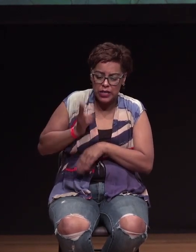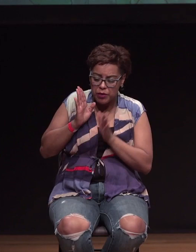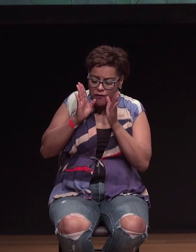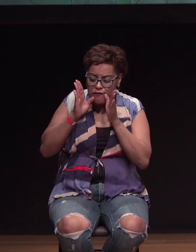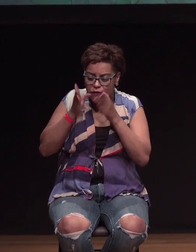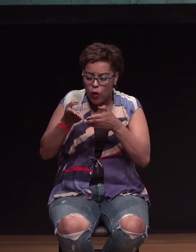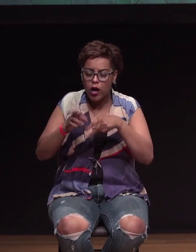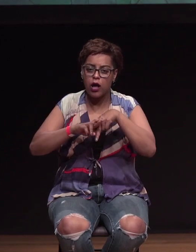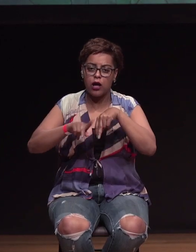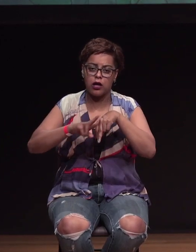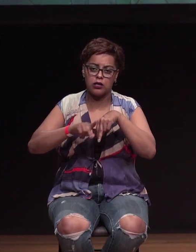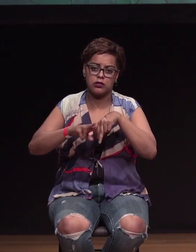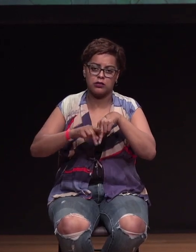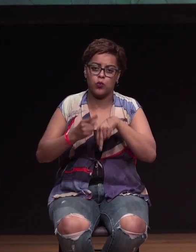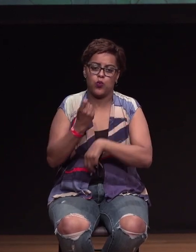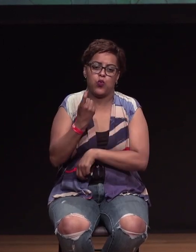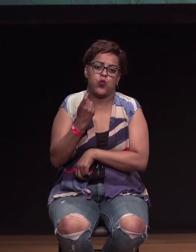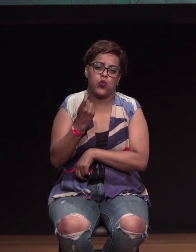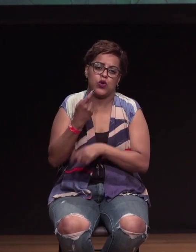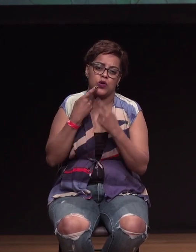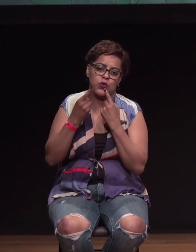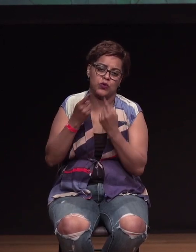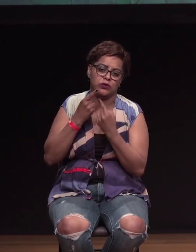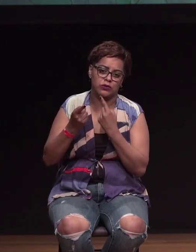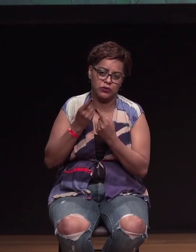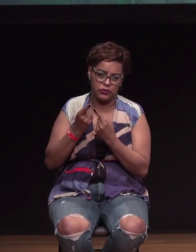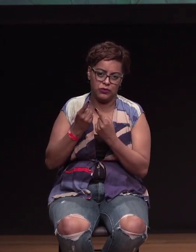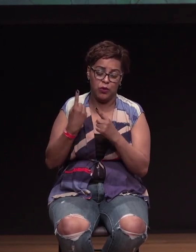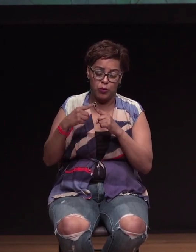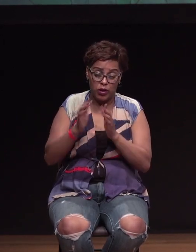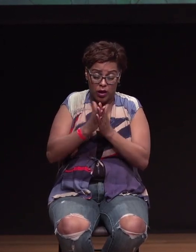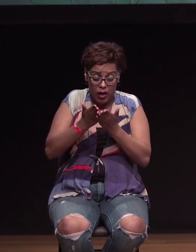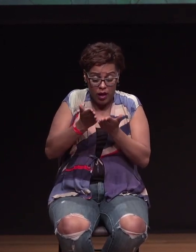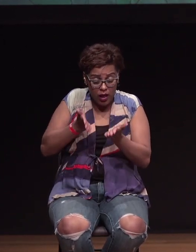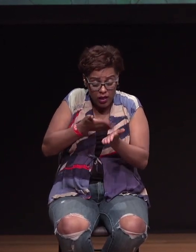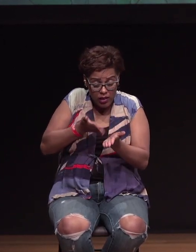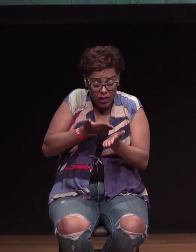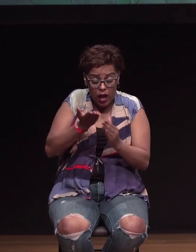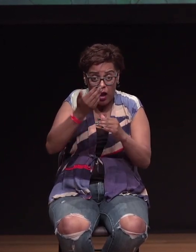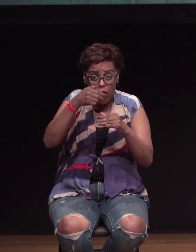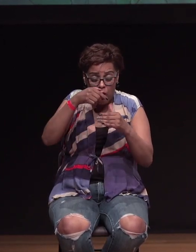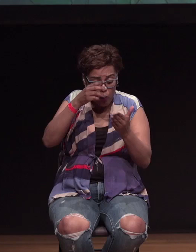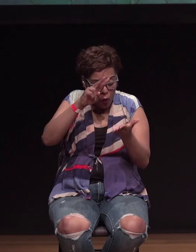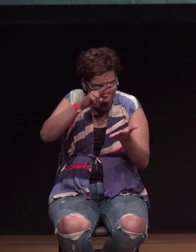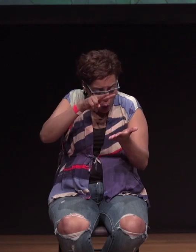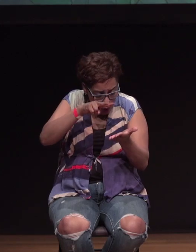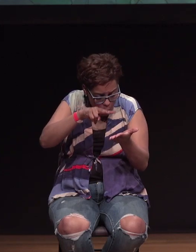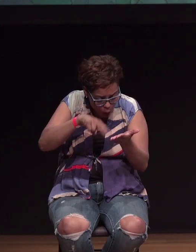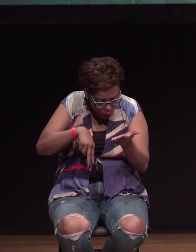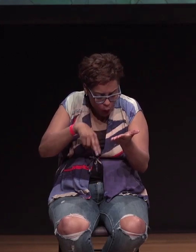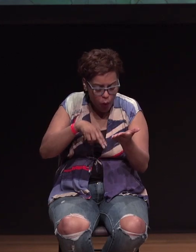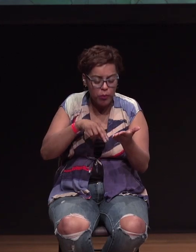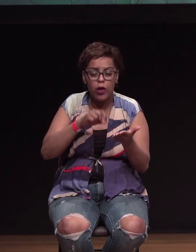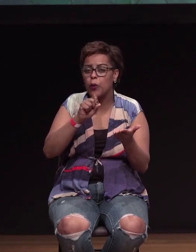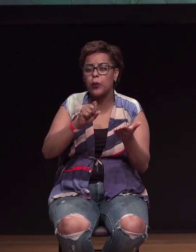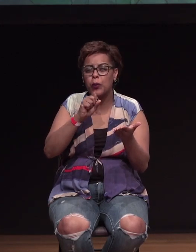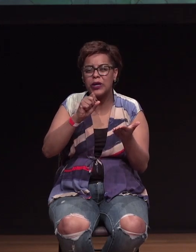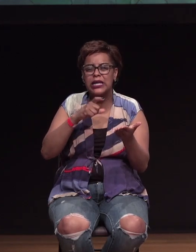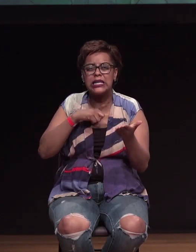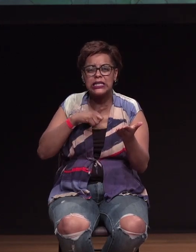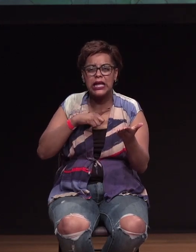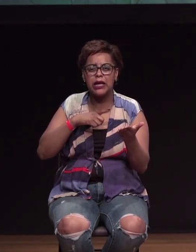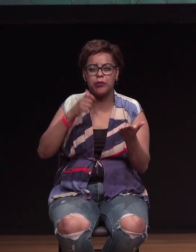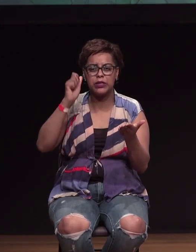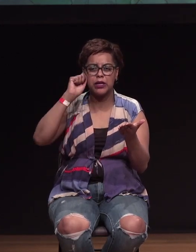tinha falado, né? Ir mais além dentro da obra, né? Então, as imagens que a autora